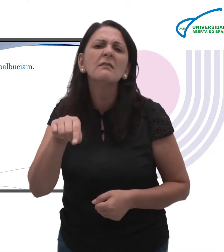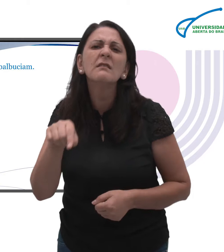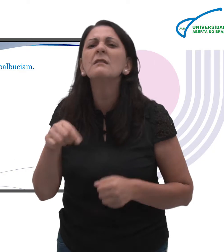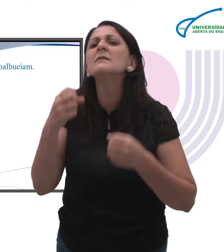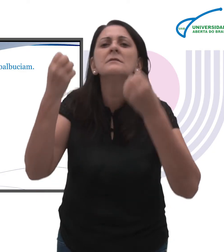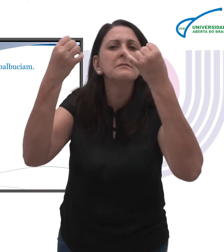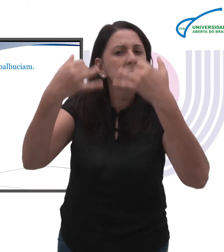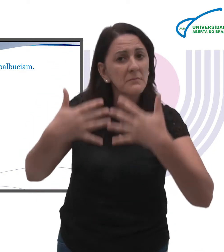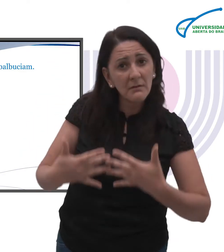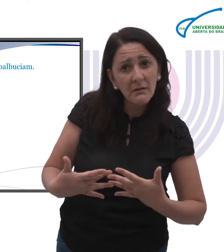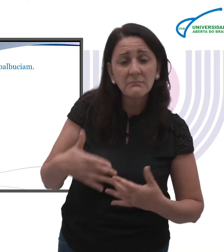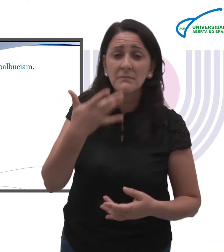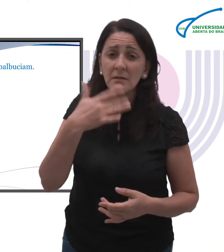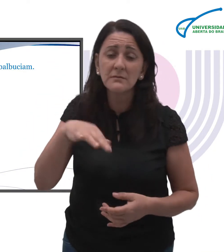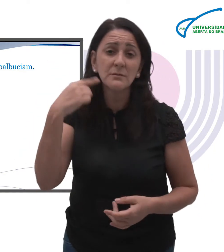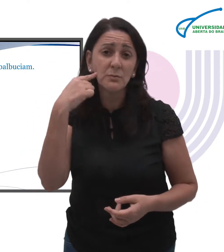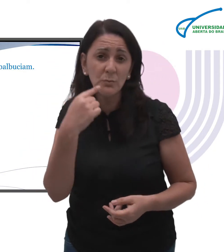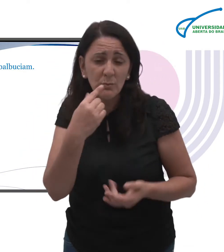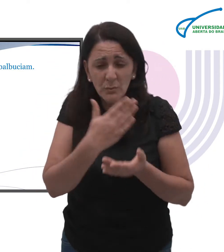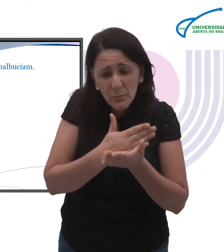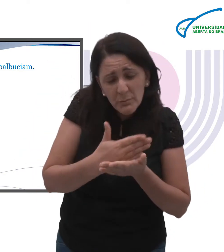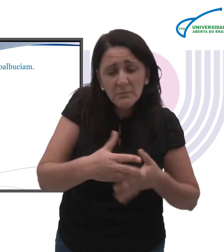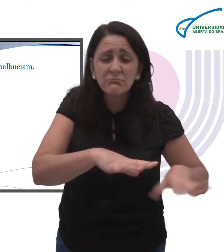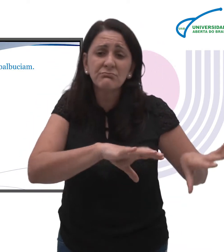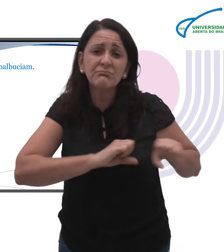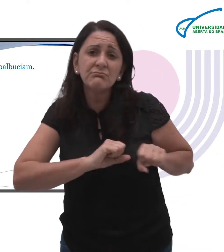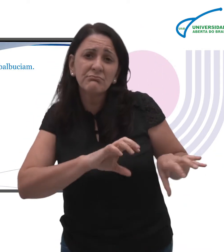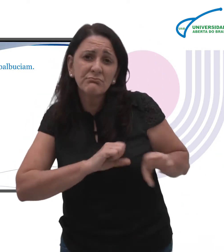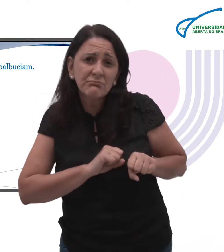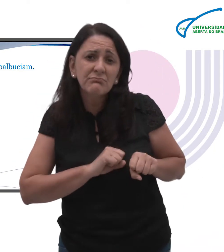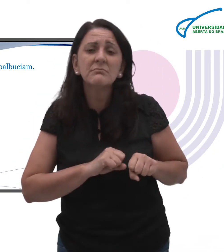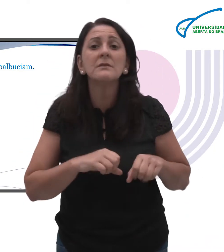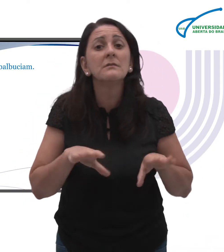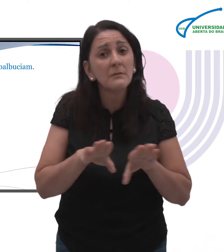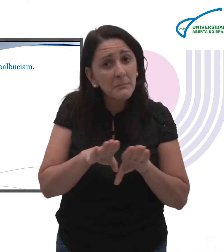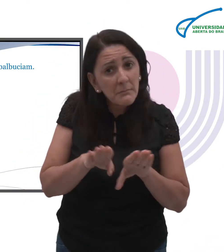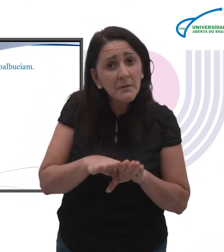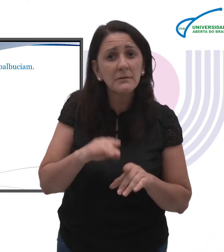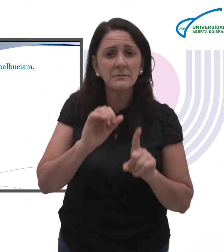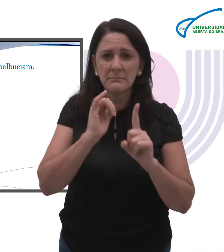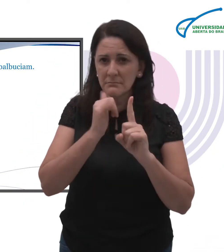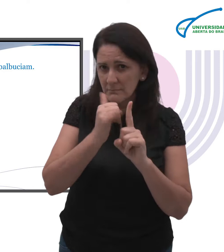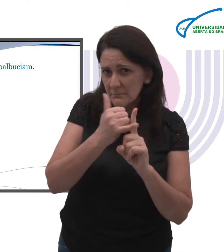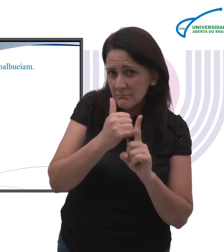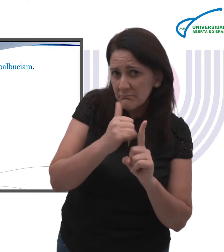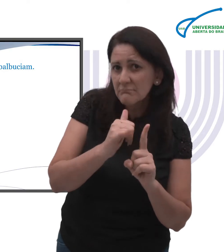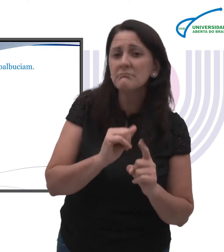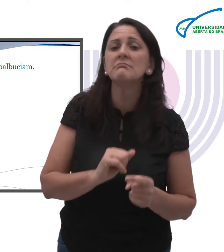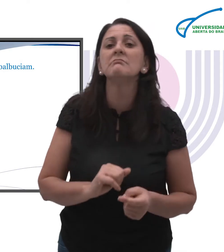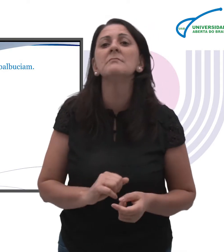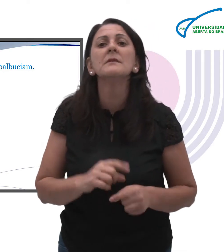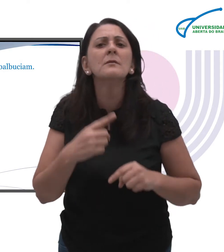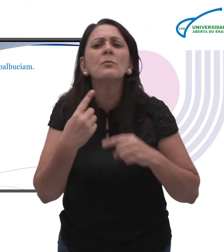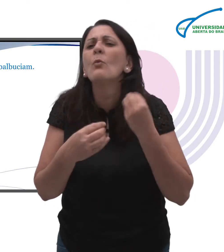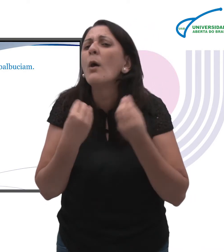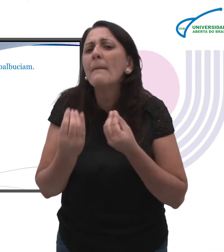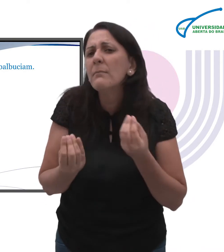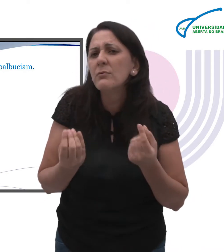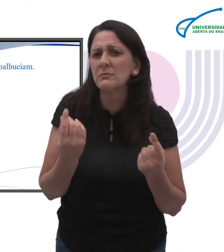essa autora, a criança surda no início da aquisição da língua também balbucia.